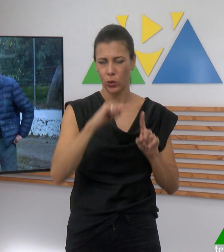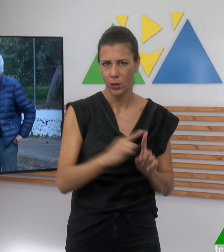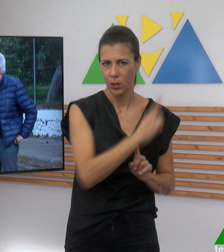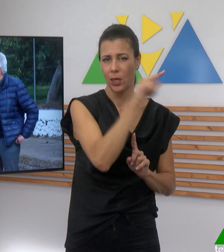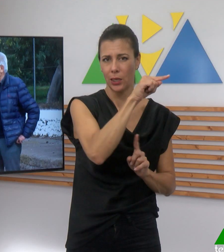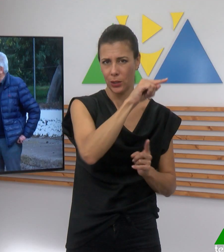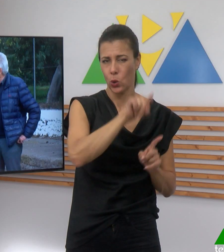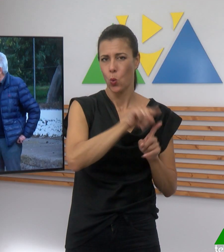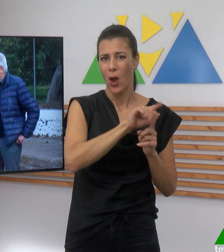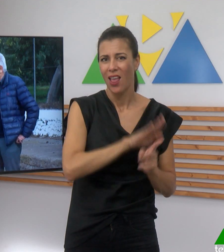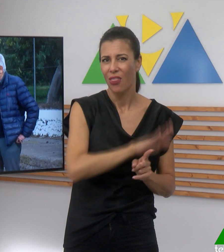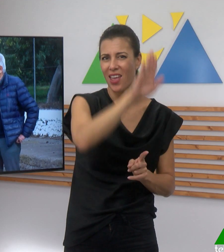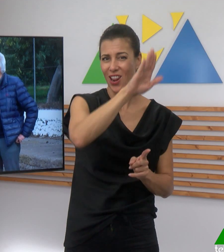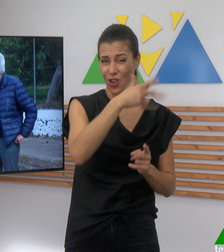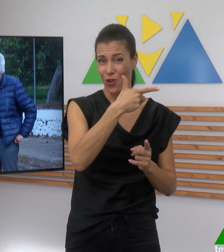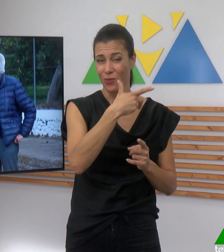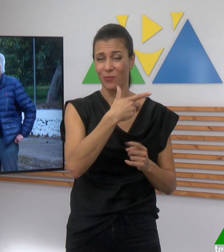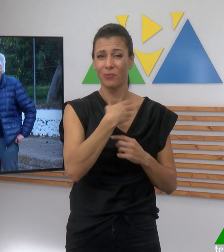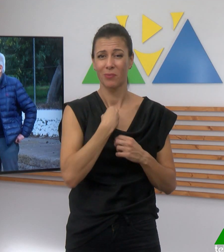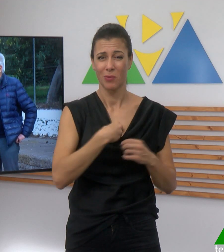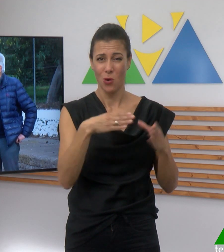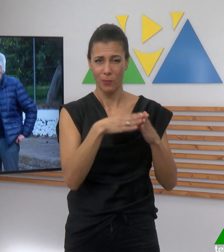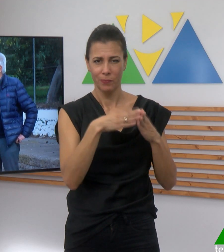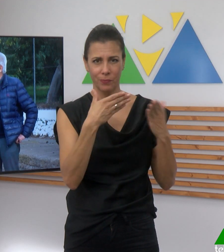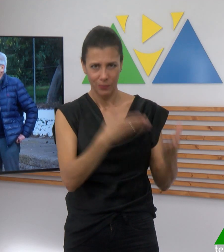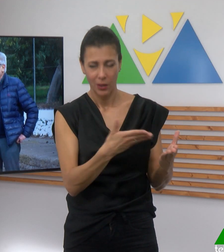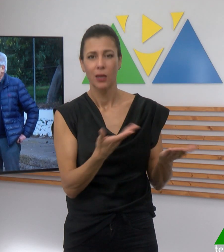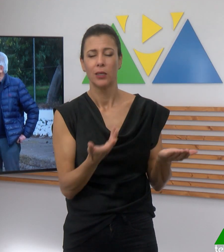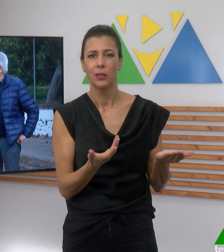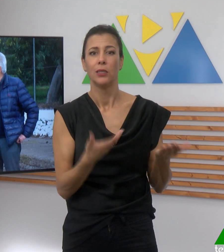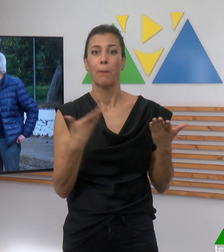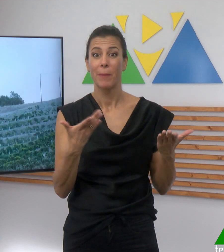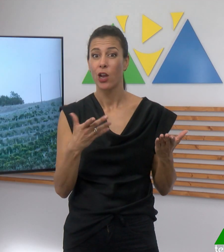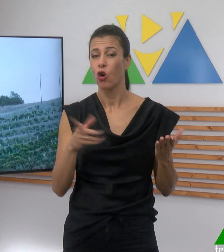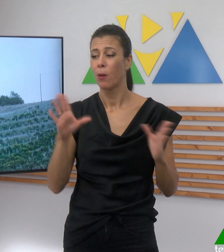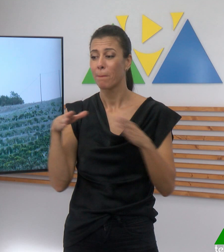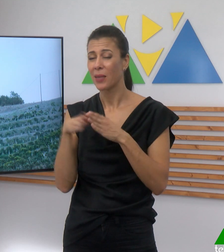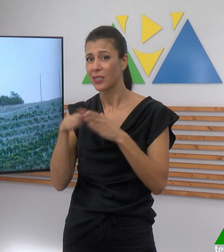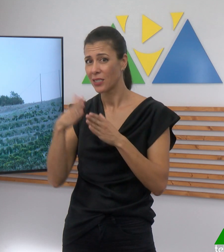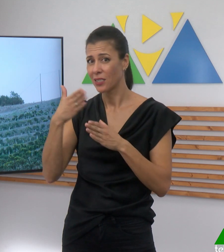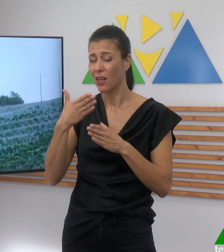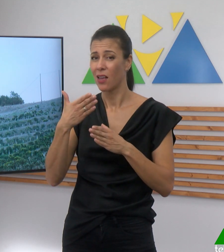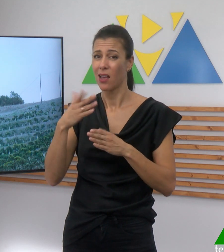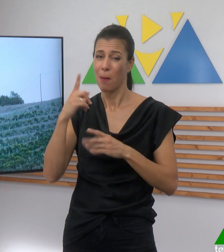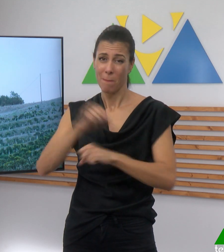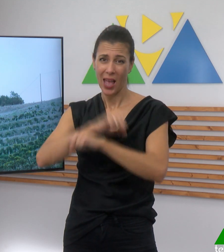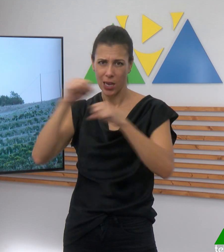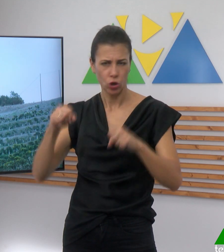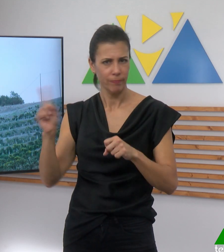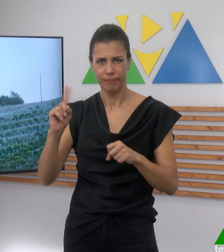la imagen considerada milagrosa lleva el cerro y los de la iglesia mayor decían llevárselo la iglesia mayor de motr al final